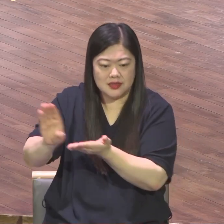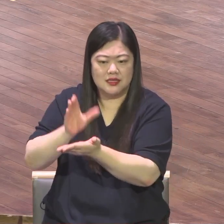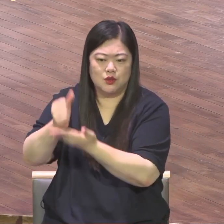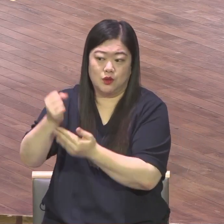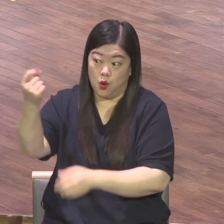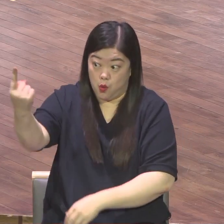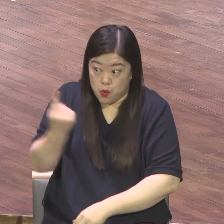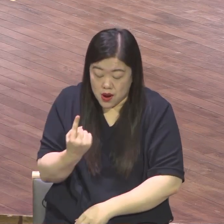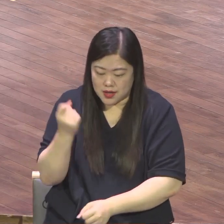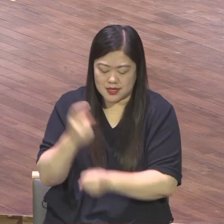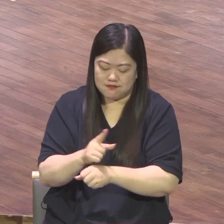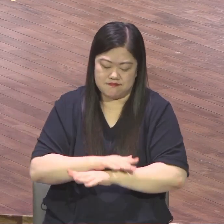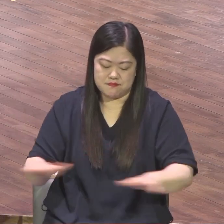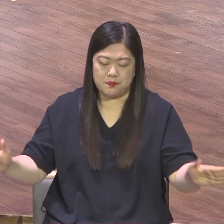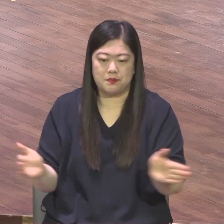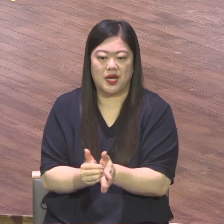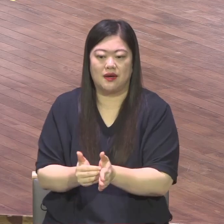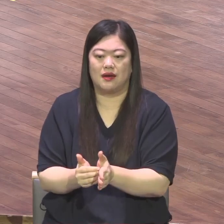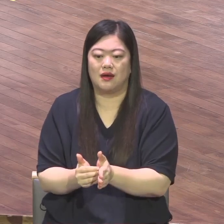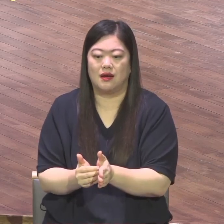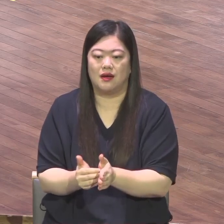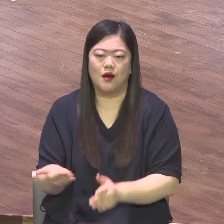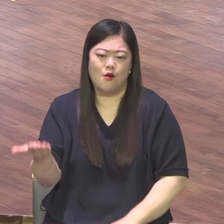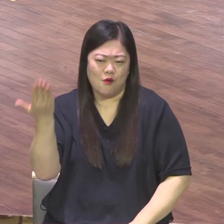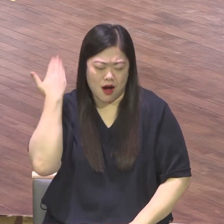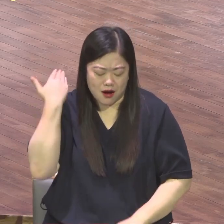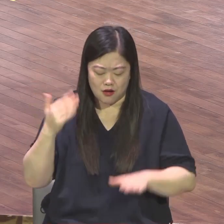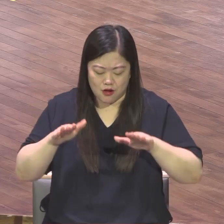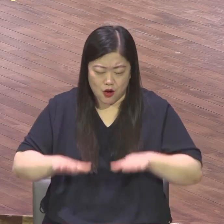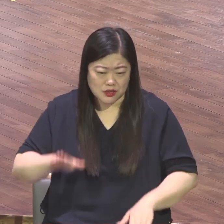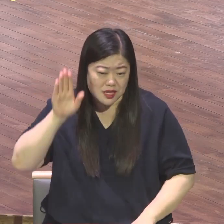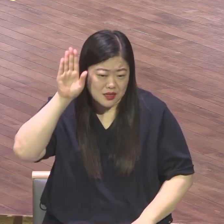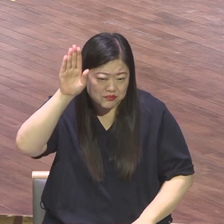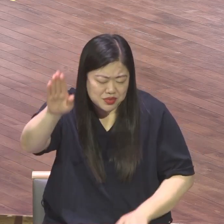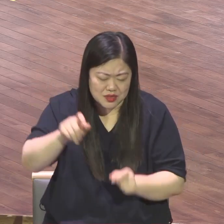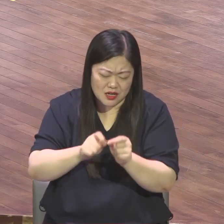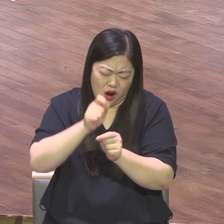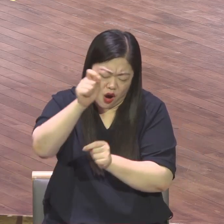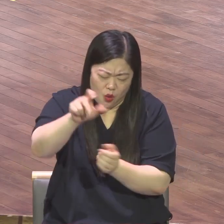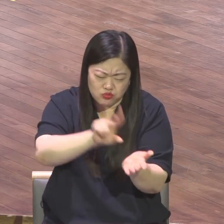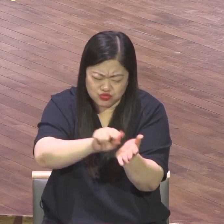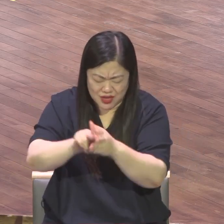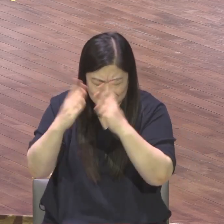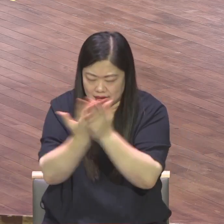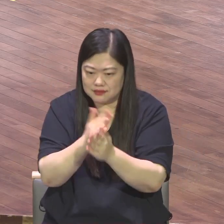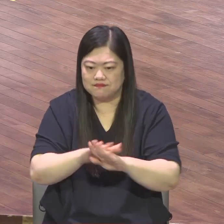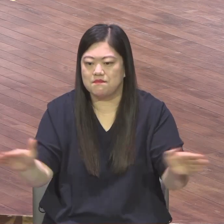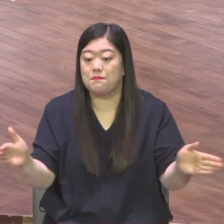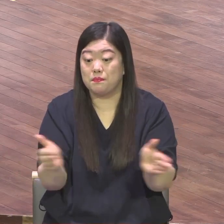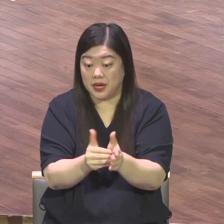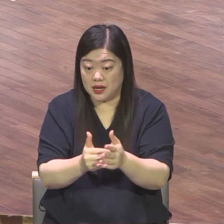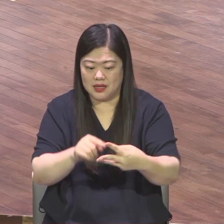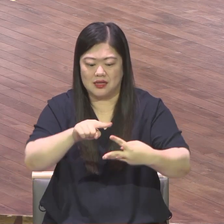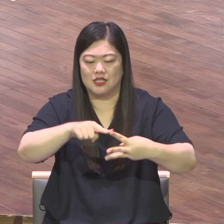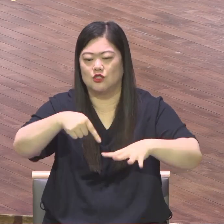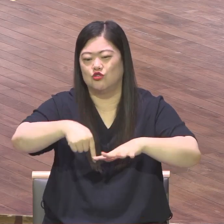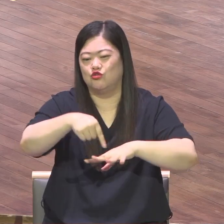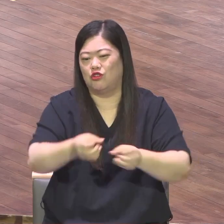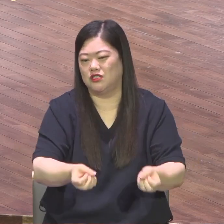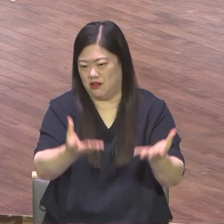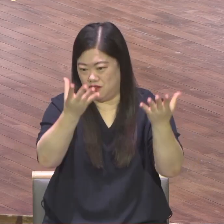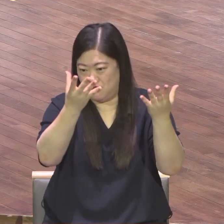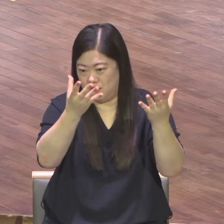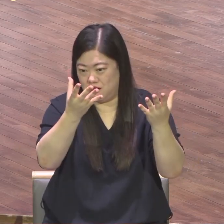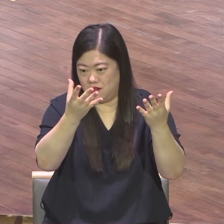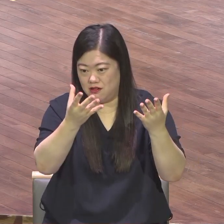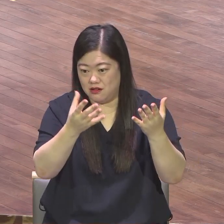그리스도가 모든 내 인생 모든 과거 현재 미래 영혼 문제까지 다 해결했다. 이걸 알고 누리는 것이